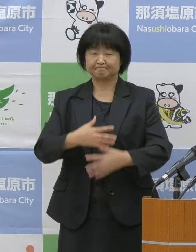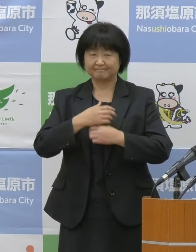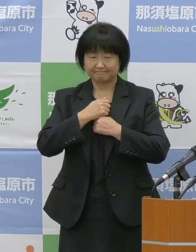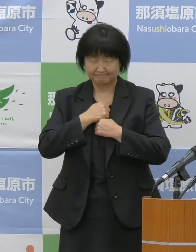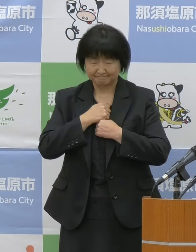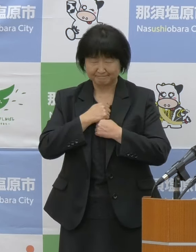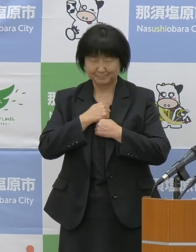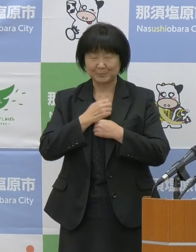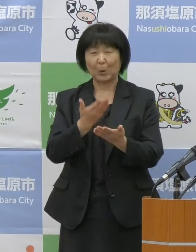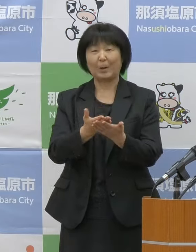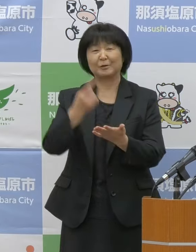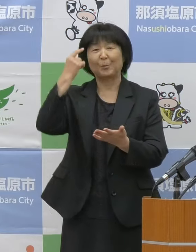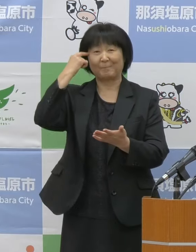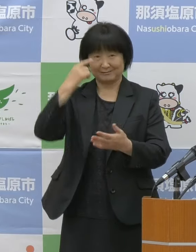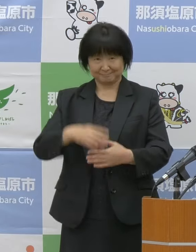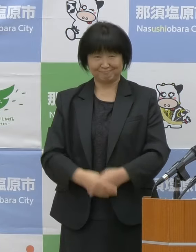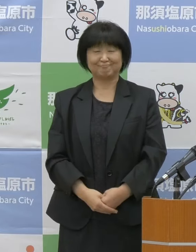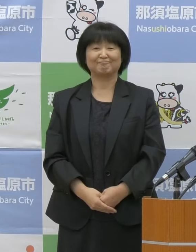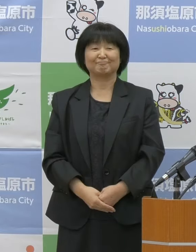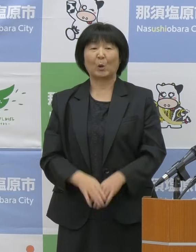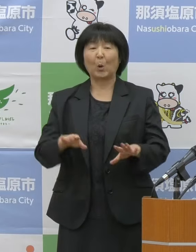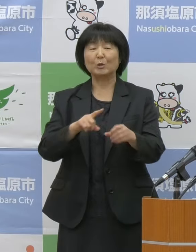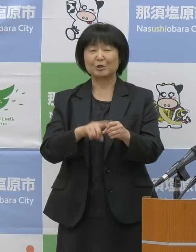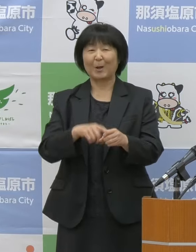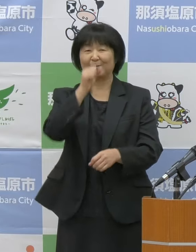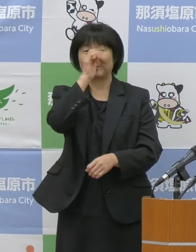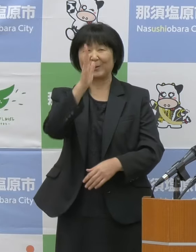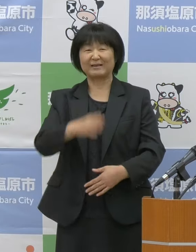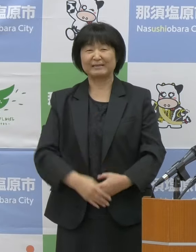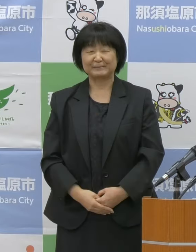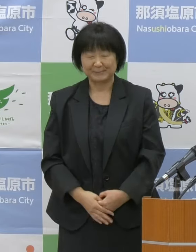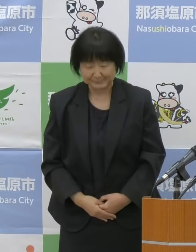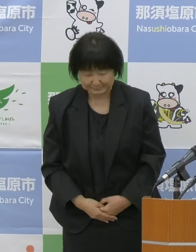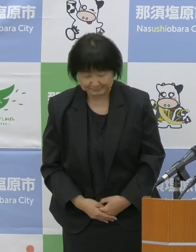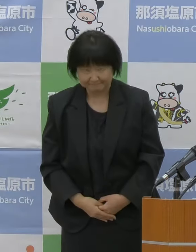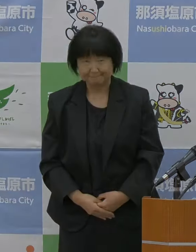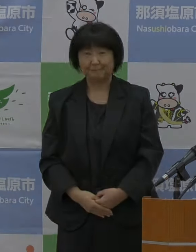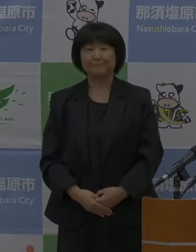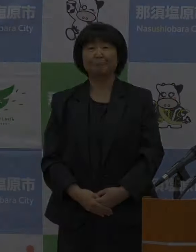けていただければなというふうに思っております。今年もどうかよろしくお願いします。